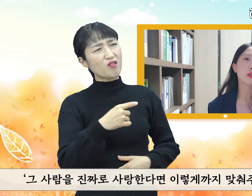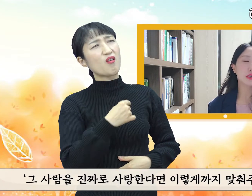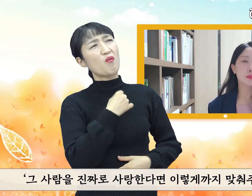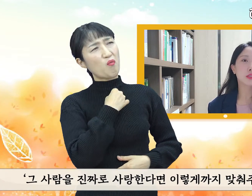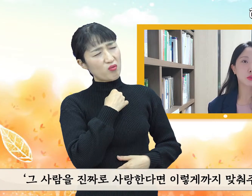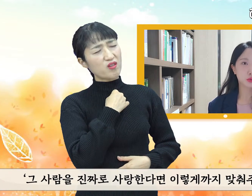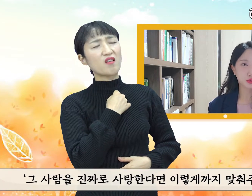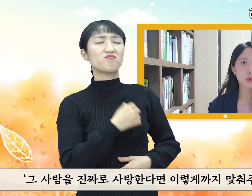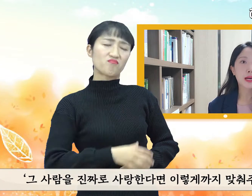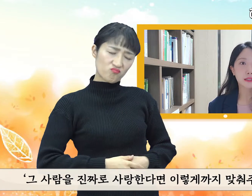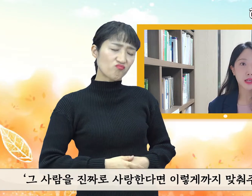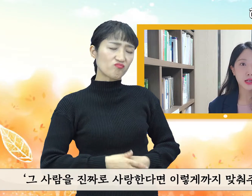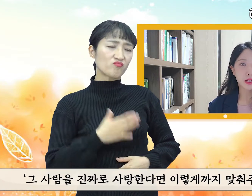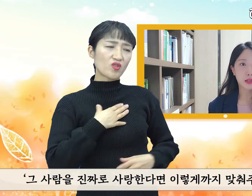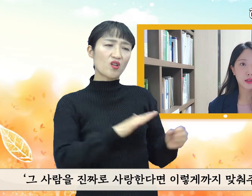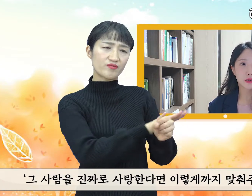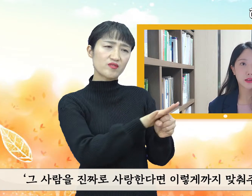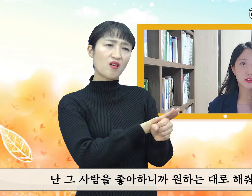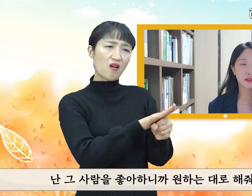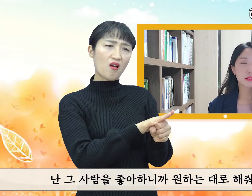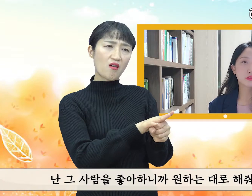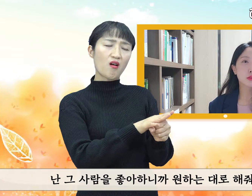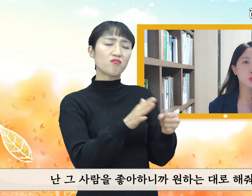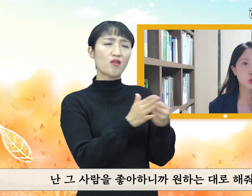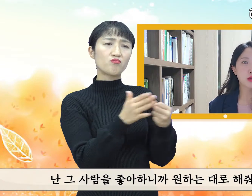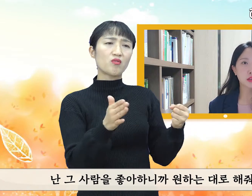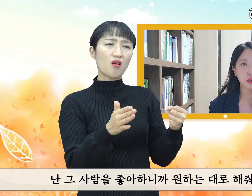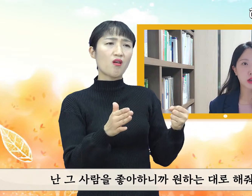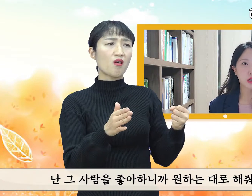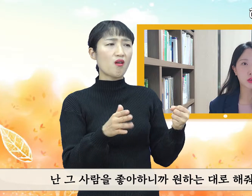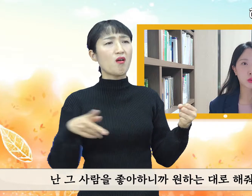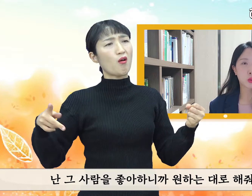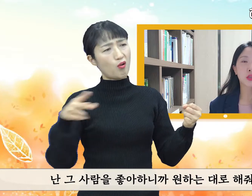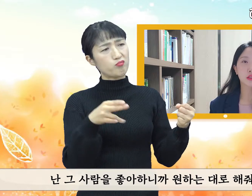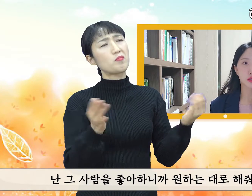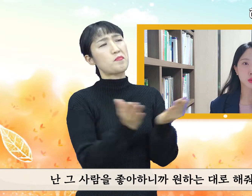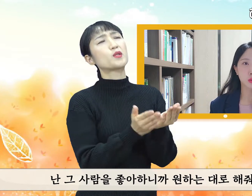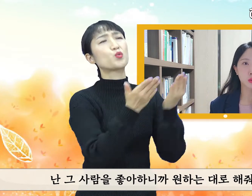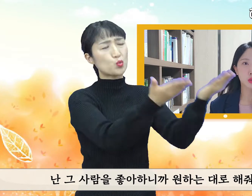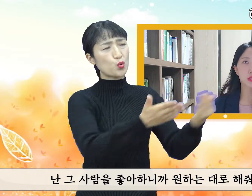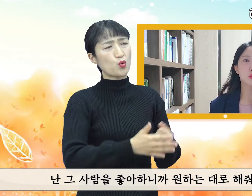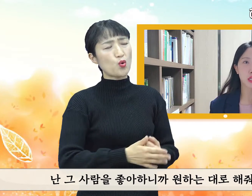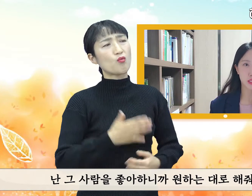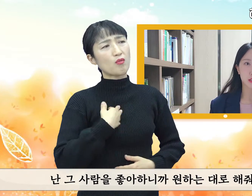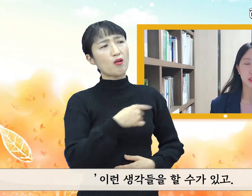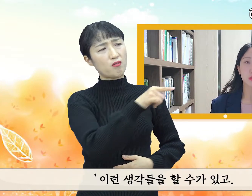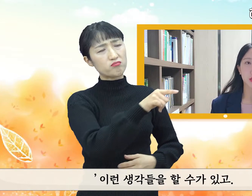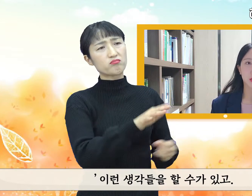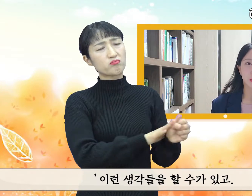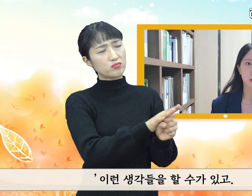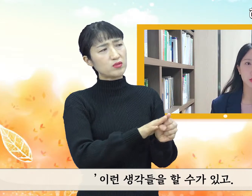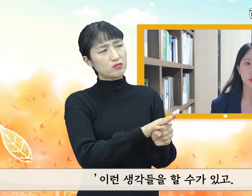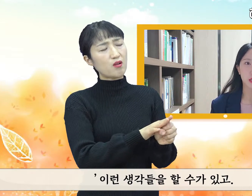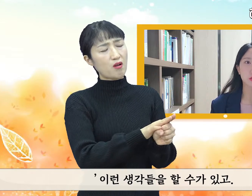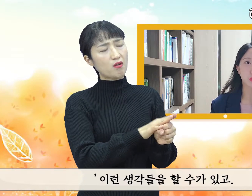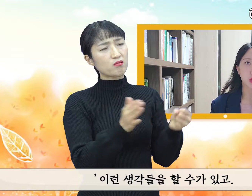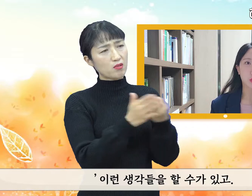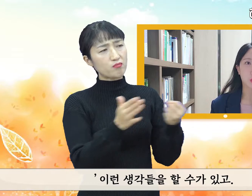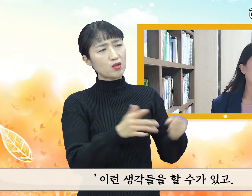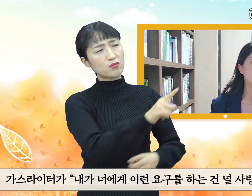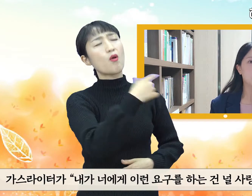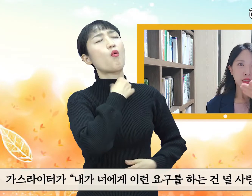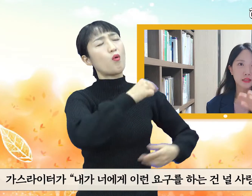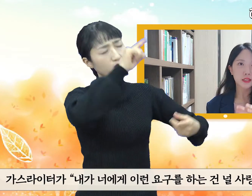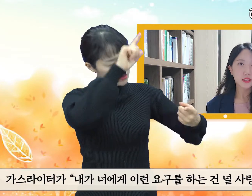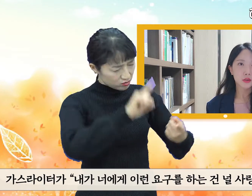사랑한다면 이렇게까지 맞춰주는 게 맞아. 나 그 사람 좋아하니까 원하는 대로 해줘야지. 이런 생각들을 할 수가